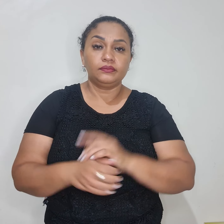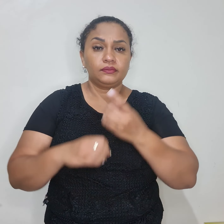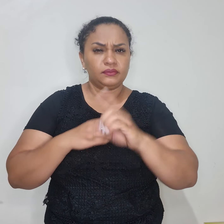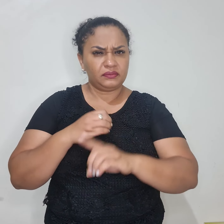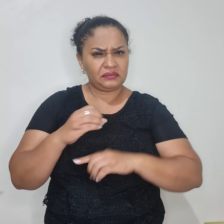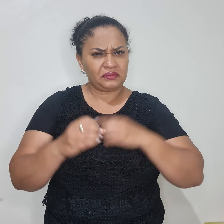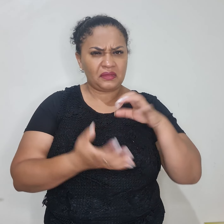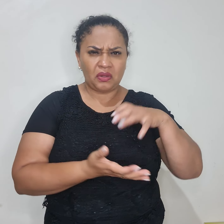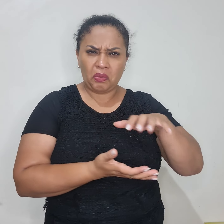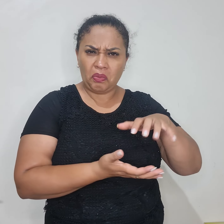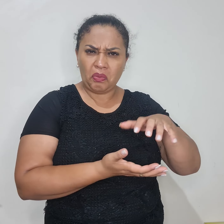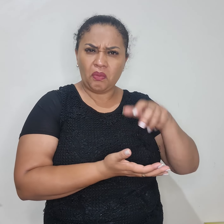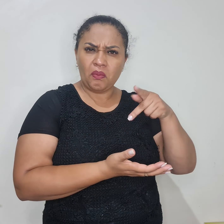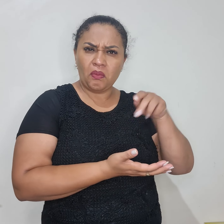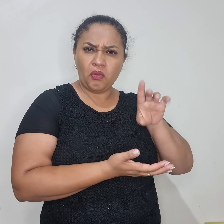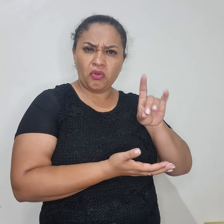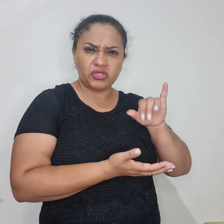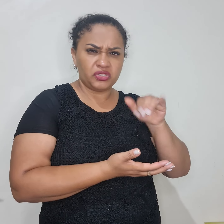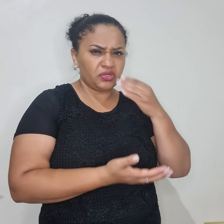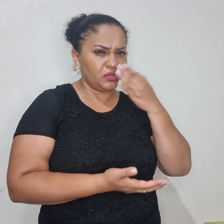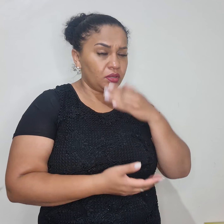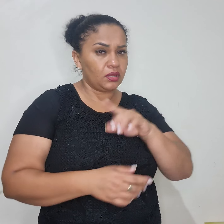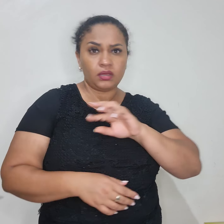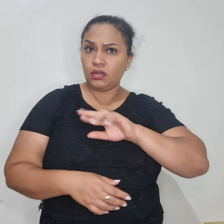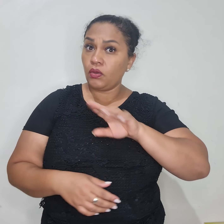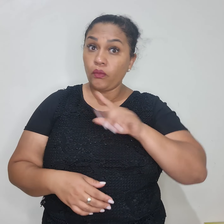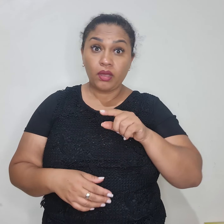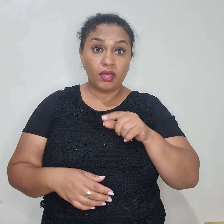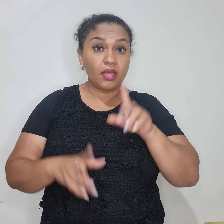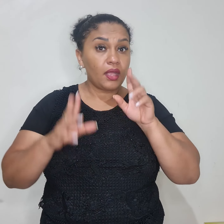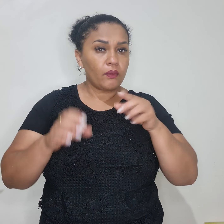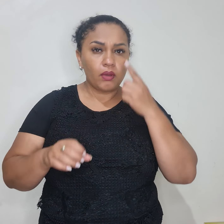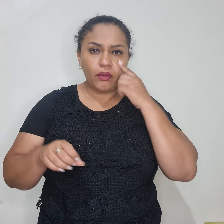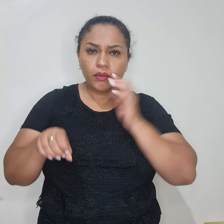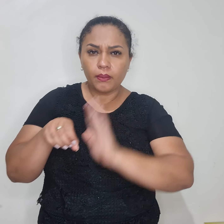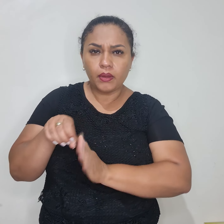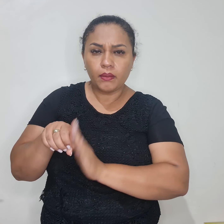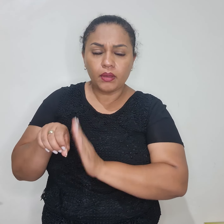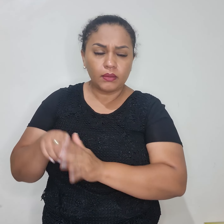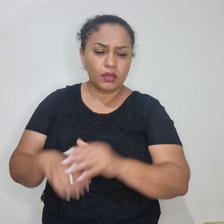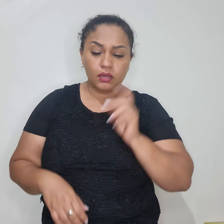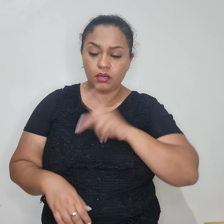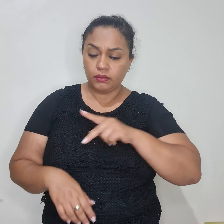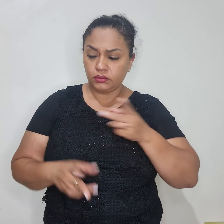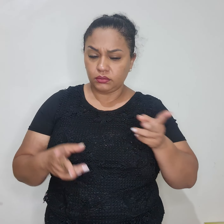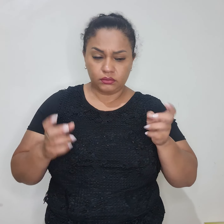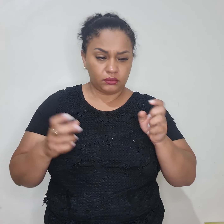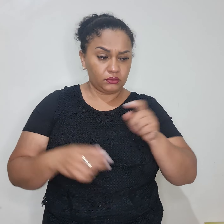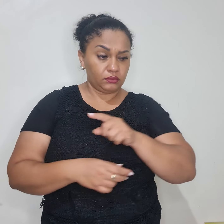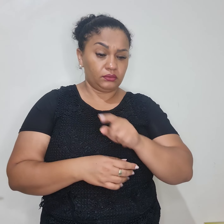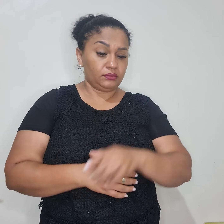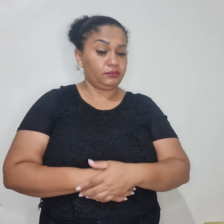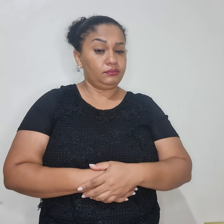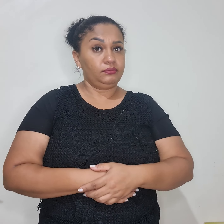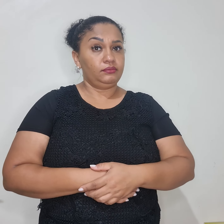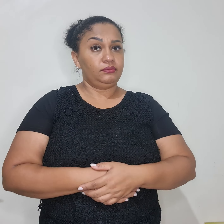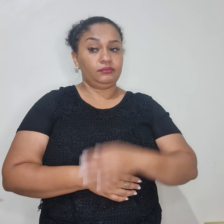pudim? Não, Eugênia, é uma cebola. A professora já percebeu que essas alunas não entenderam muito bem. Esqueçam